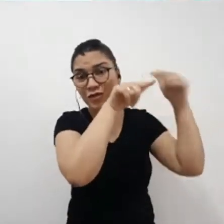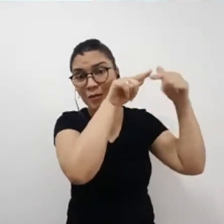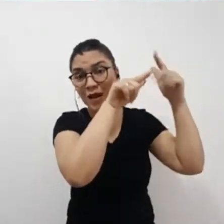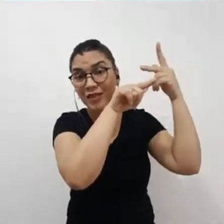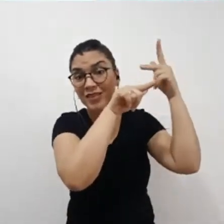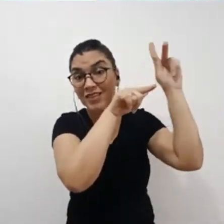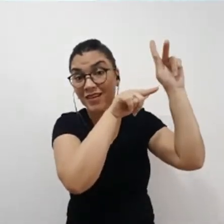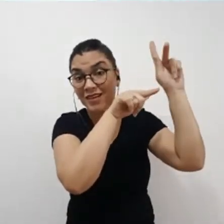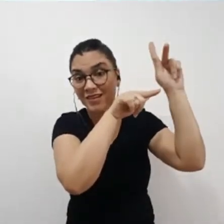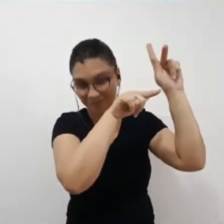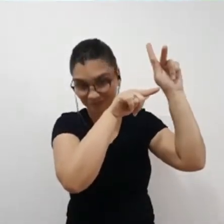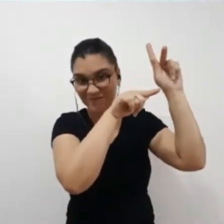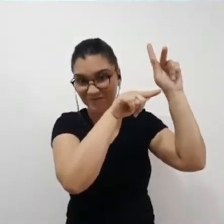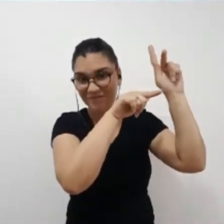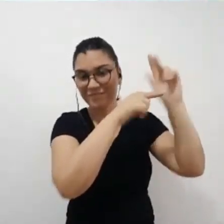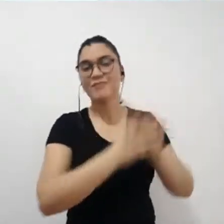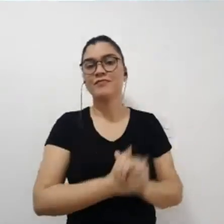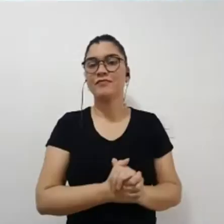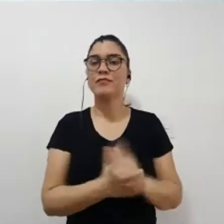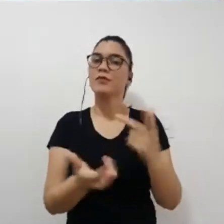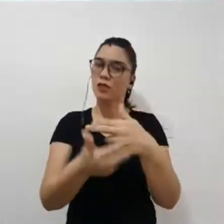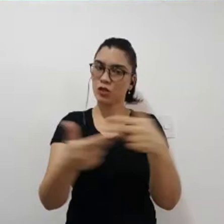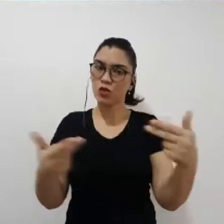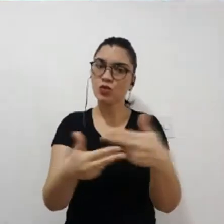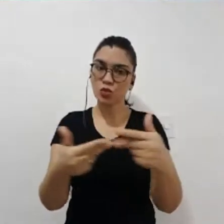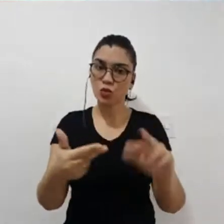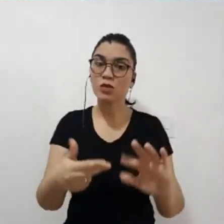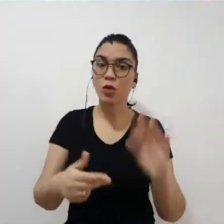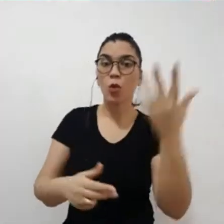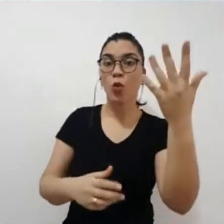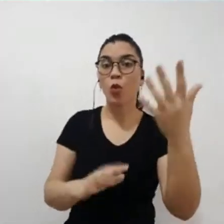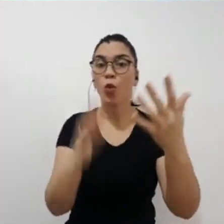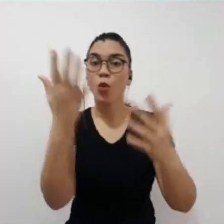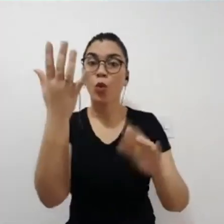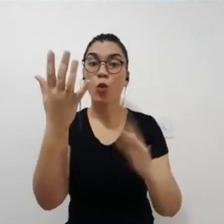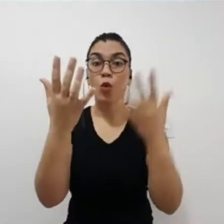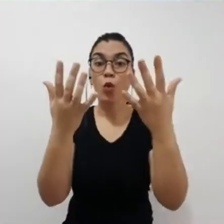Sabemos que todas as coisas contribuem juntamente para o